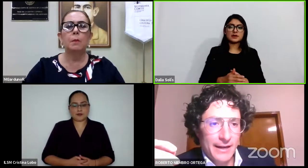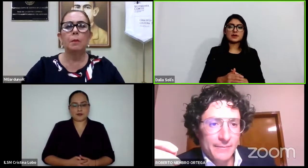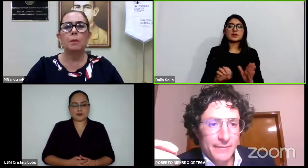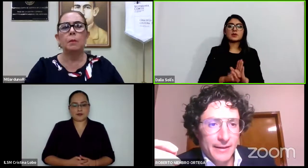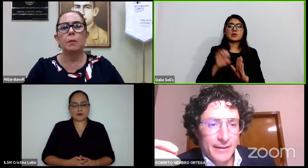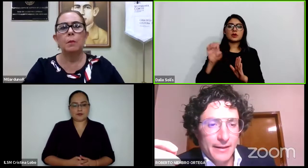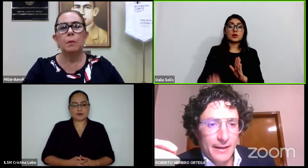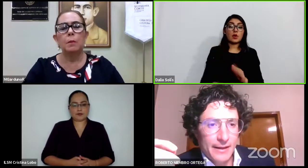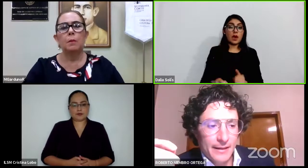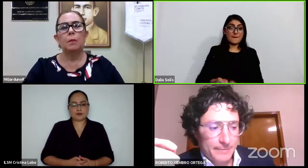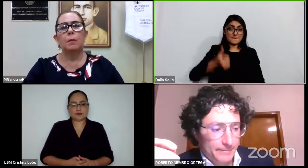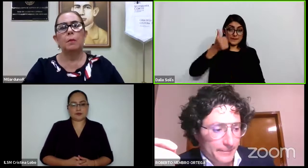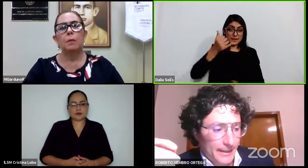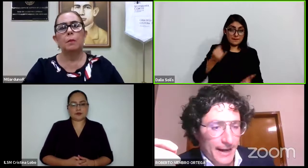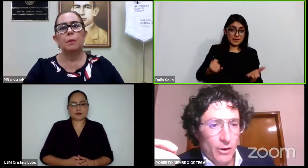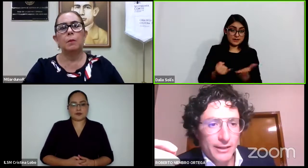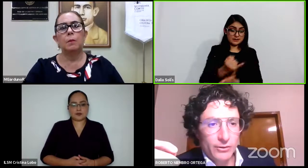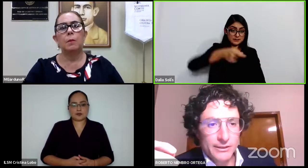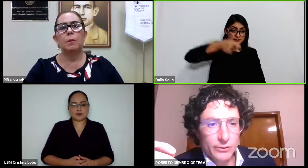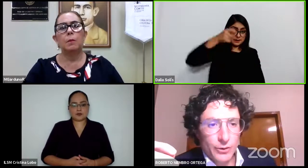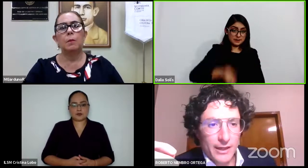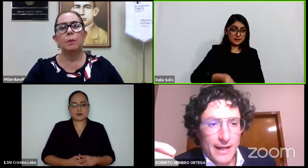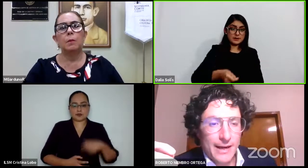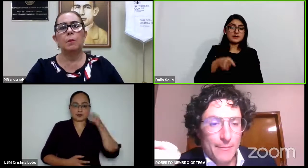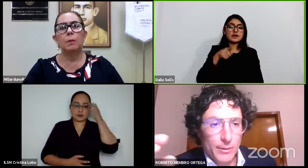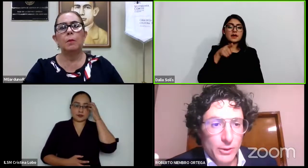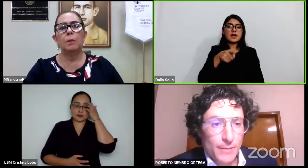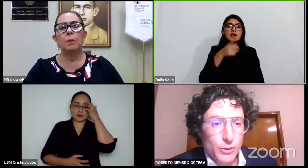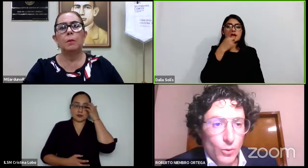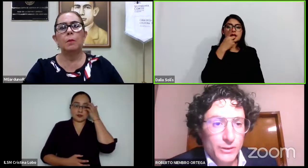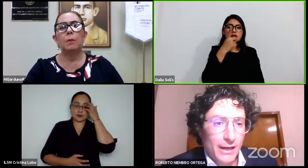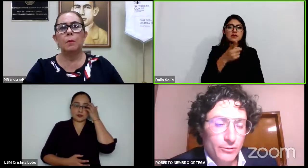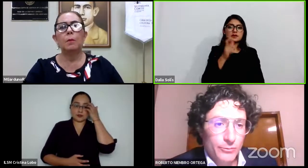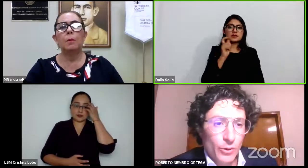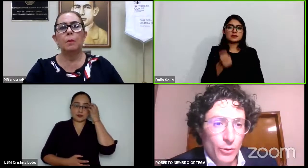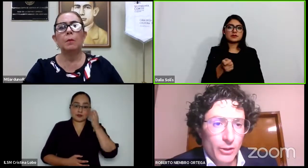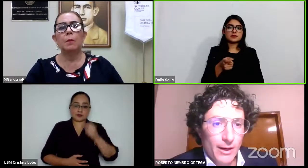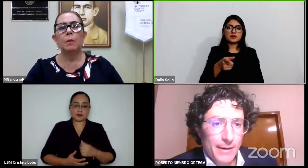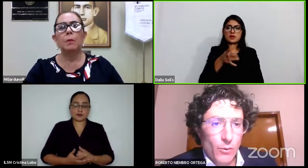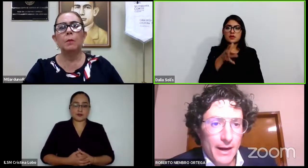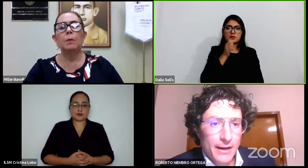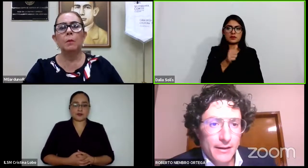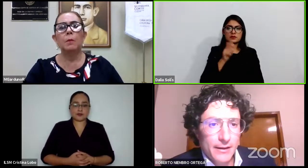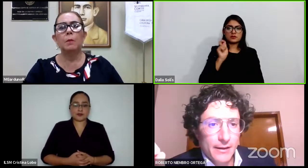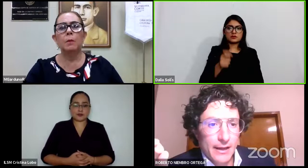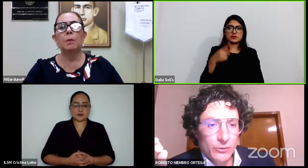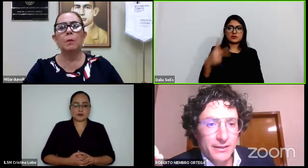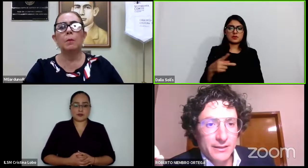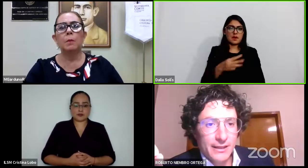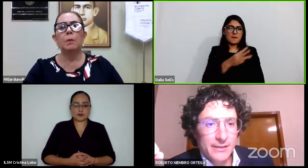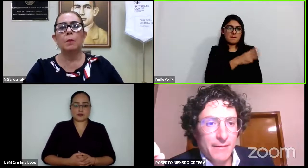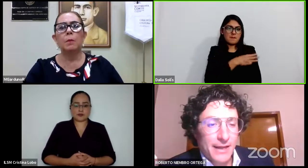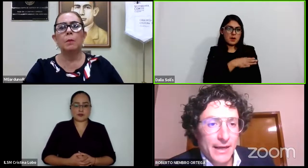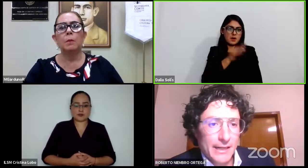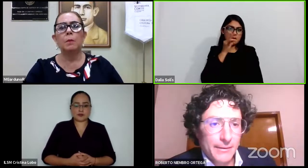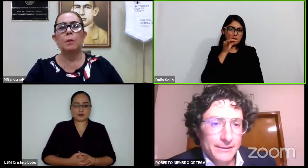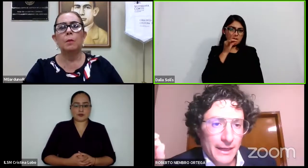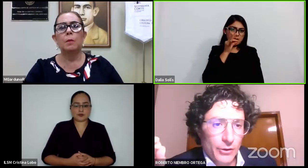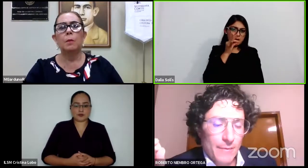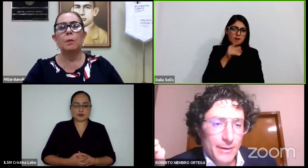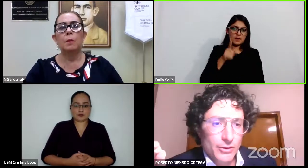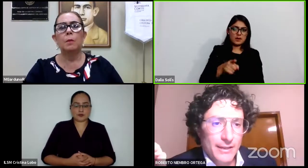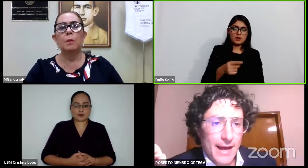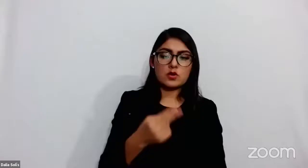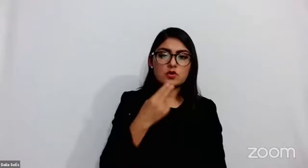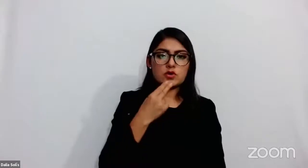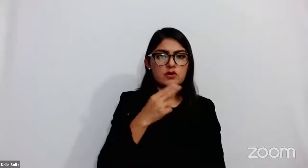sentencia que declaró la inconstitucionalidad de la prohibición absoluta al consumo lúdico de la marihuana, es una sentencia basada en el libre